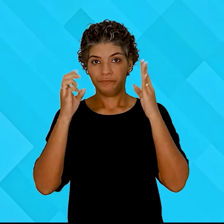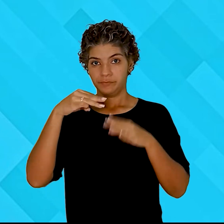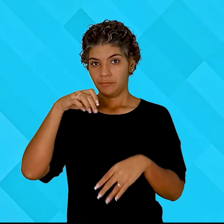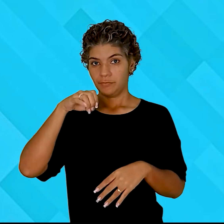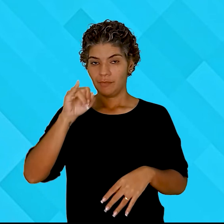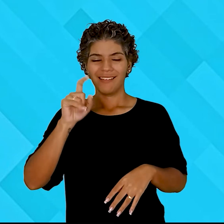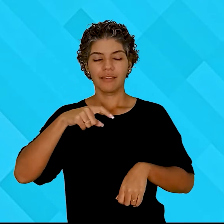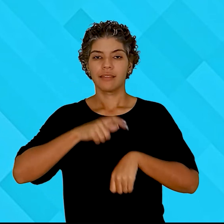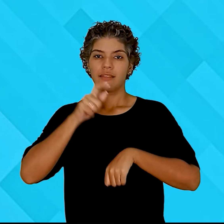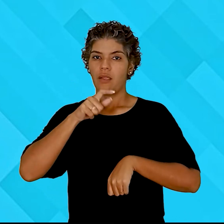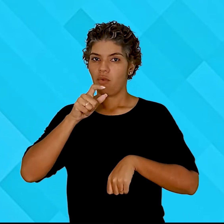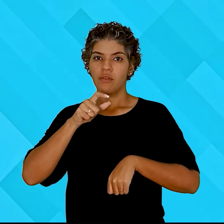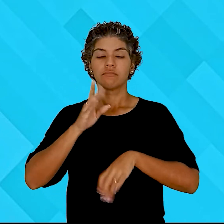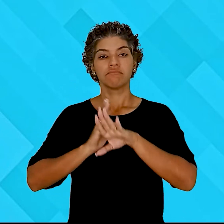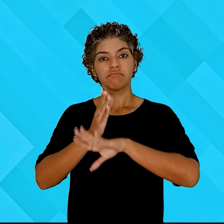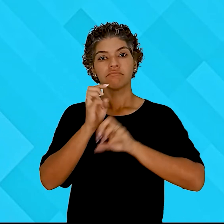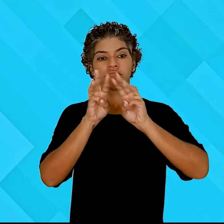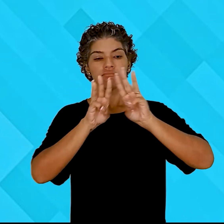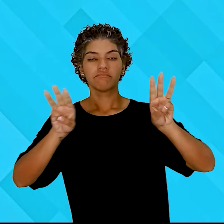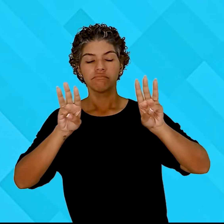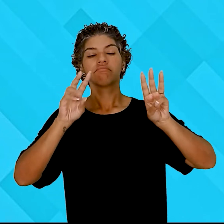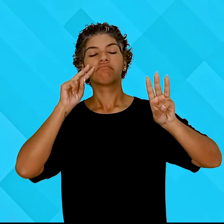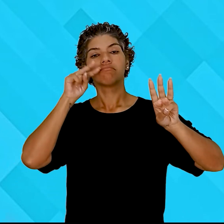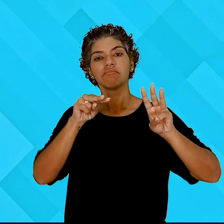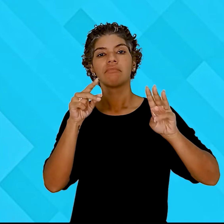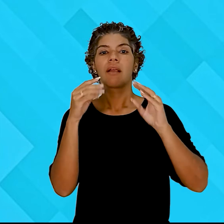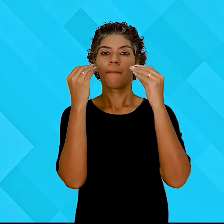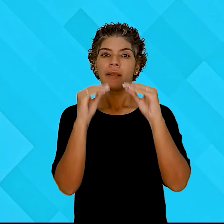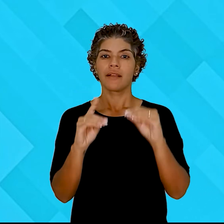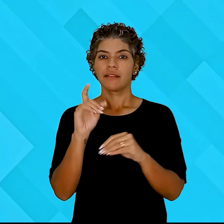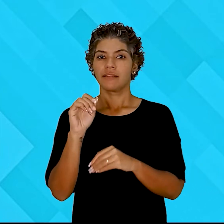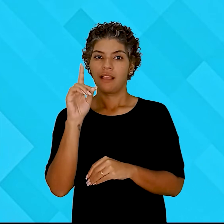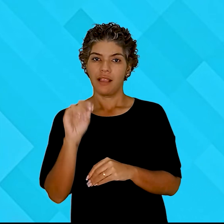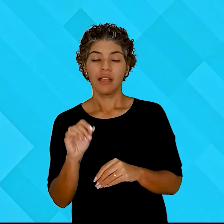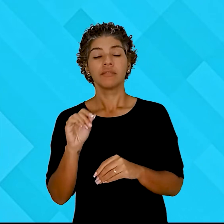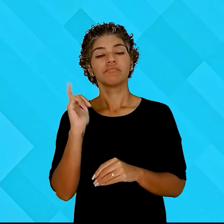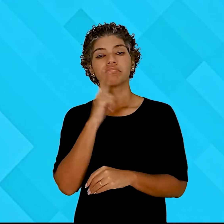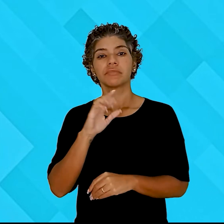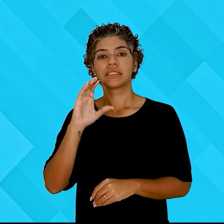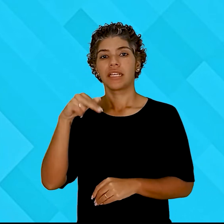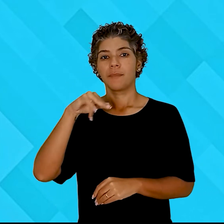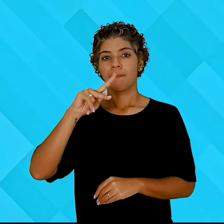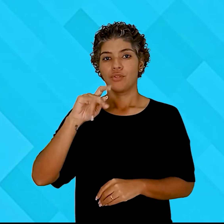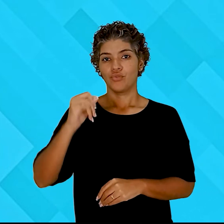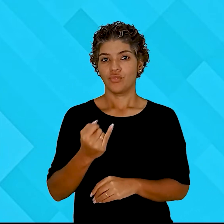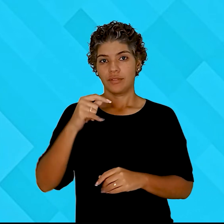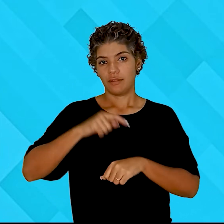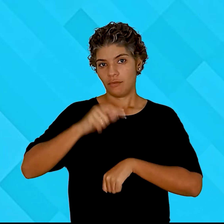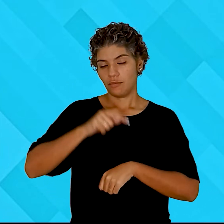ela é imediata, você acessa o site, faz o seu preenchimento com os seus dados e você já sai com o CNPJ na hora. No entanto, se você